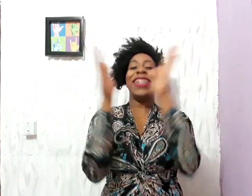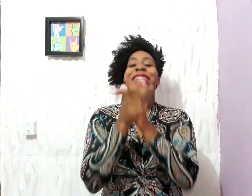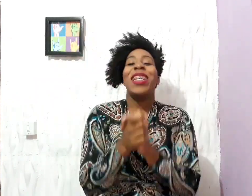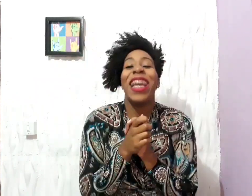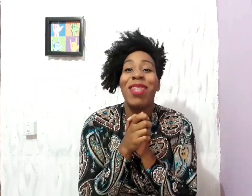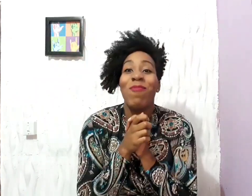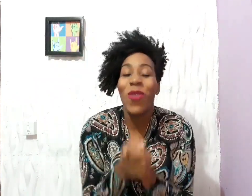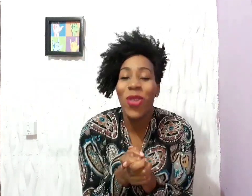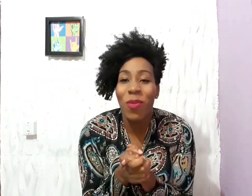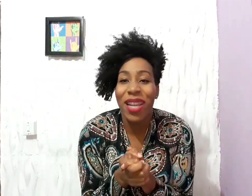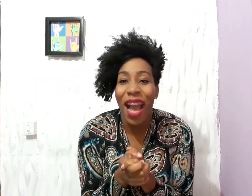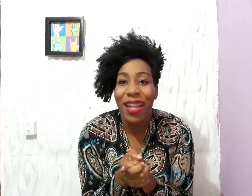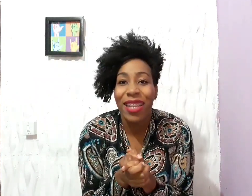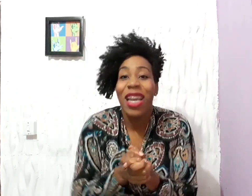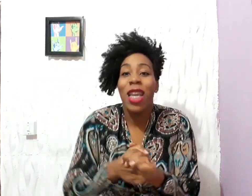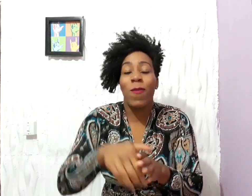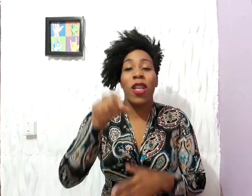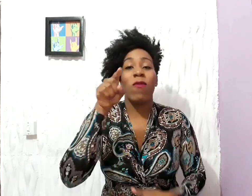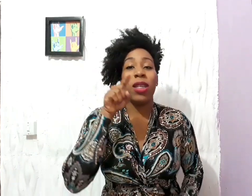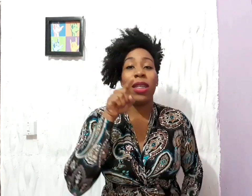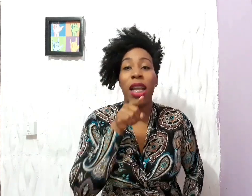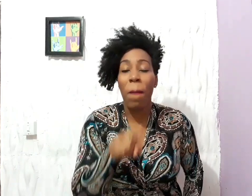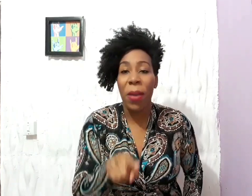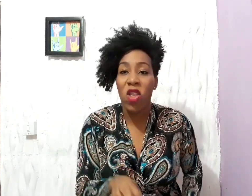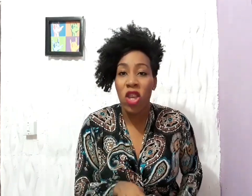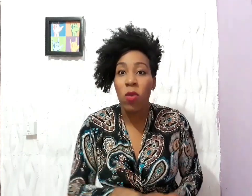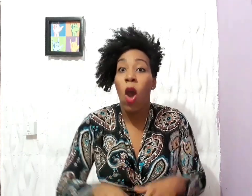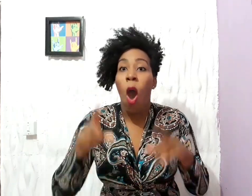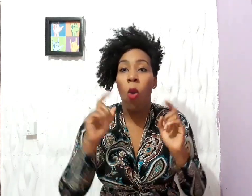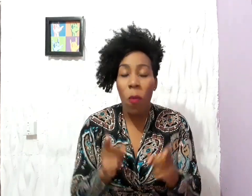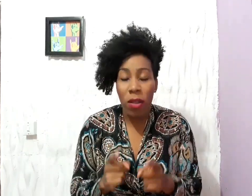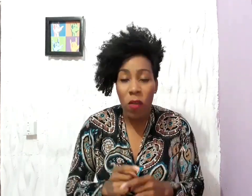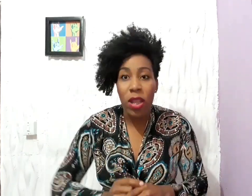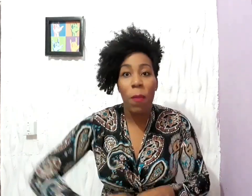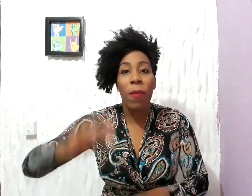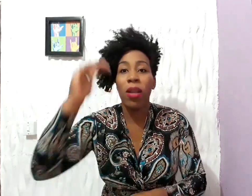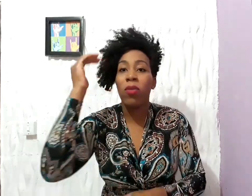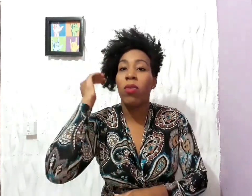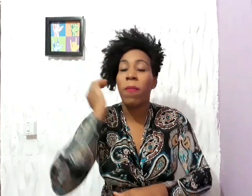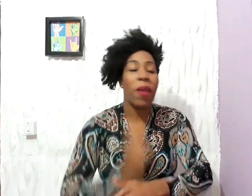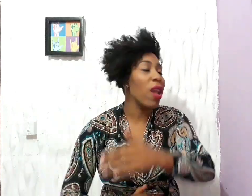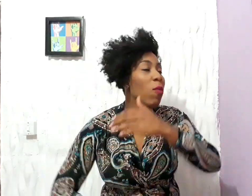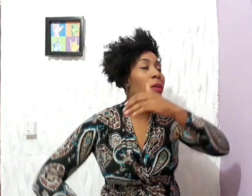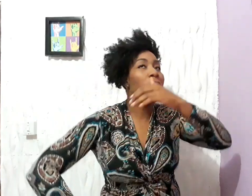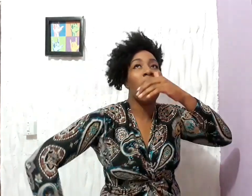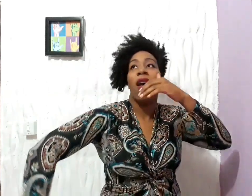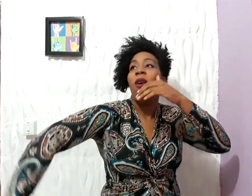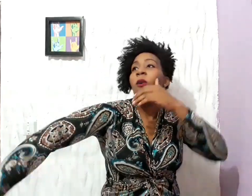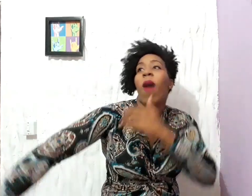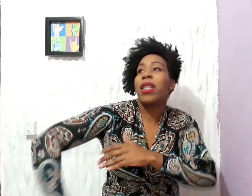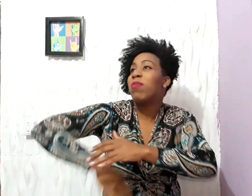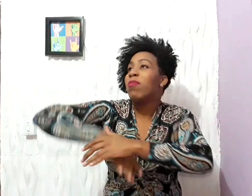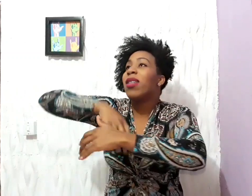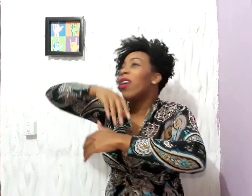Parabéns! Gente, muito obrigada. Espero que vocês tenham aprendido. Alguma dúvida, me manda um e-mail, me manda WhatsApp, me